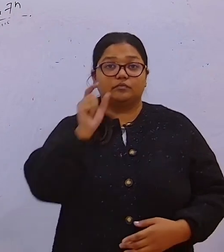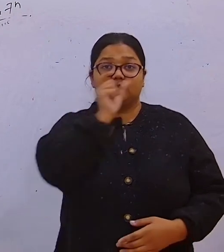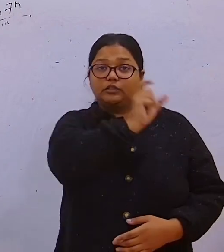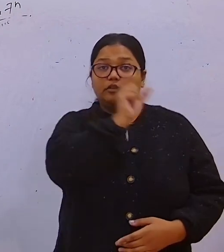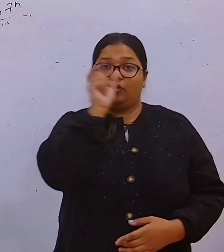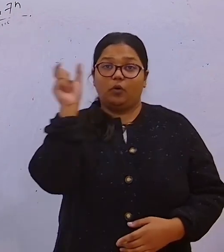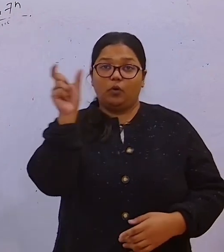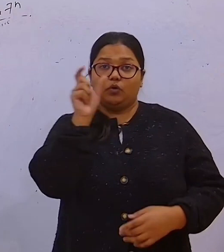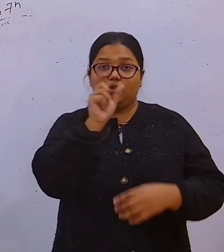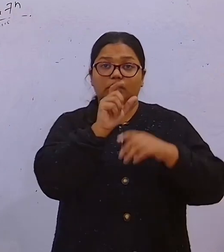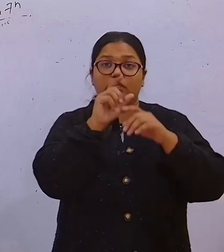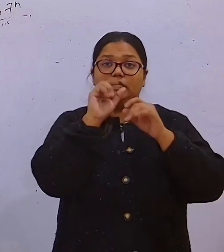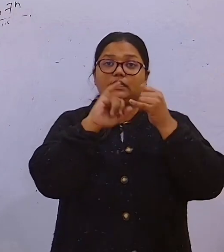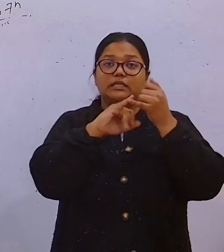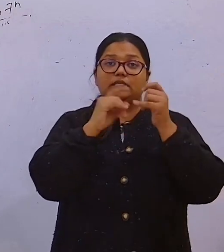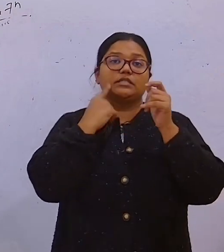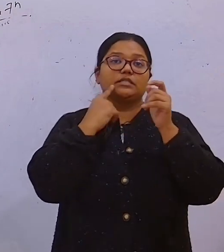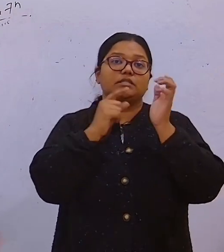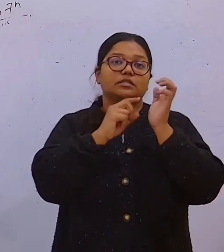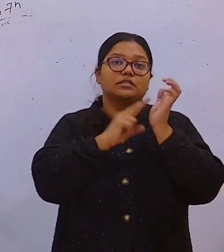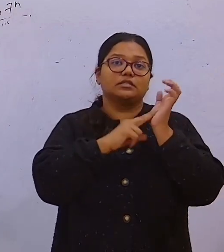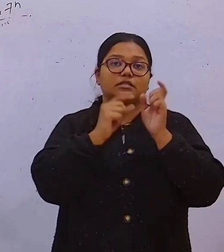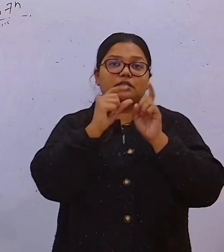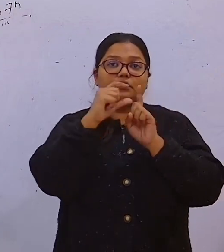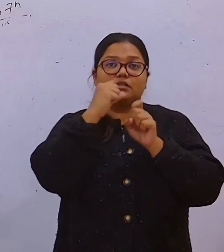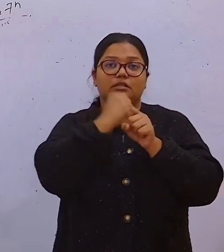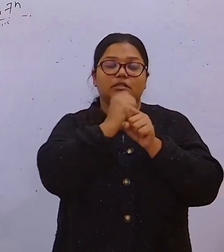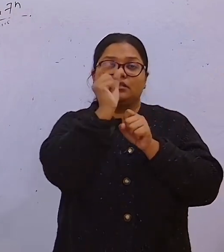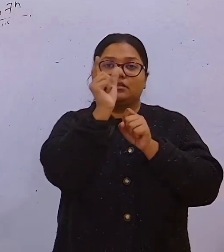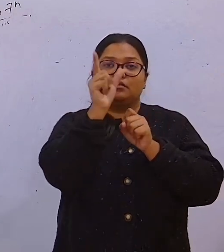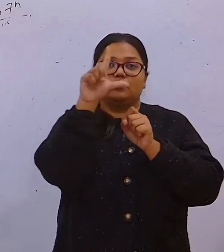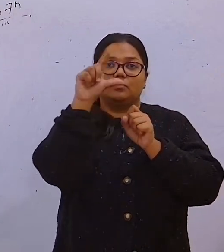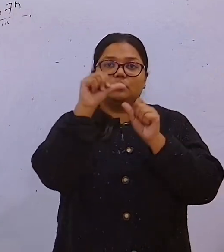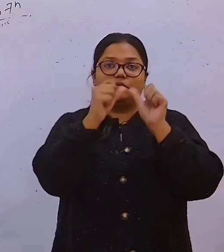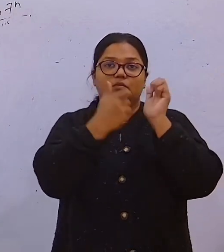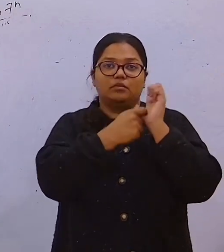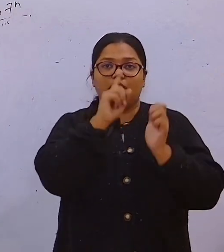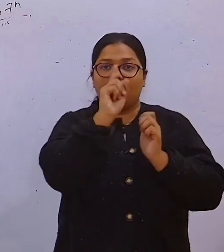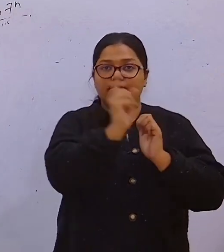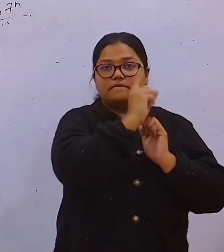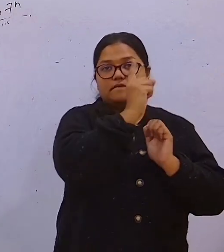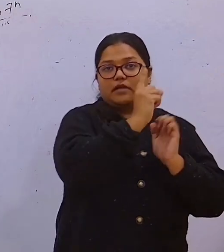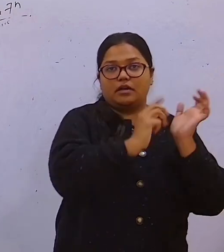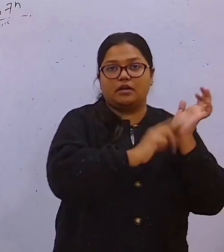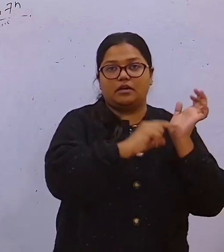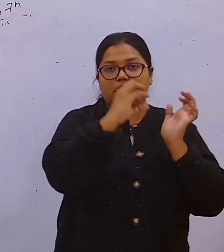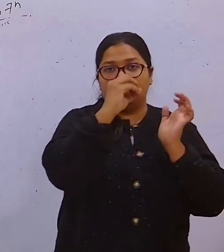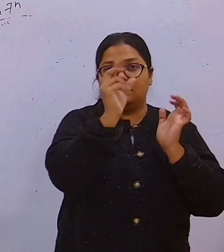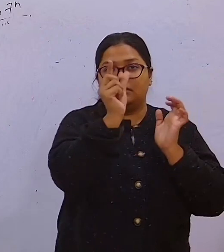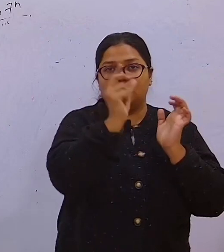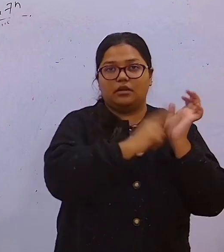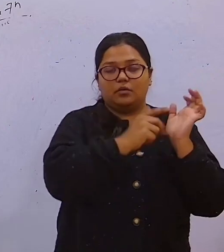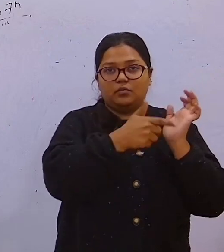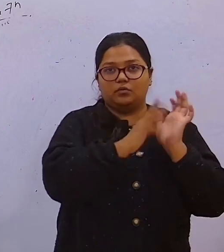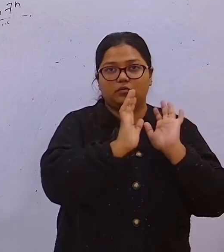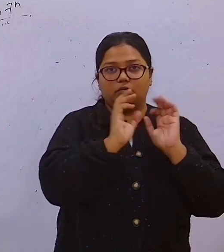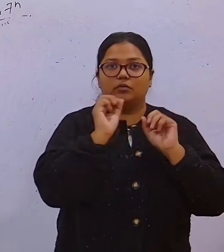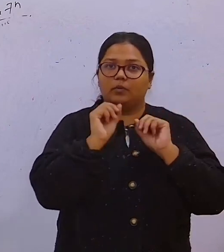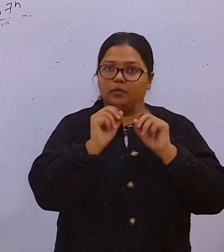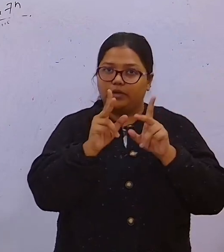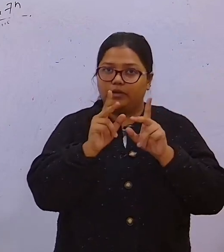होगा, क्या होगा, सिंगुलर होगा, एक वचन में होगा। क्लियर हुआ, अच्छे से हुआ,